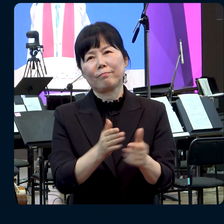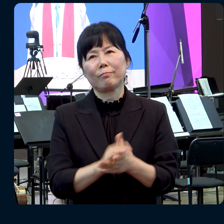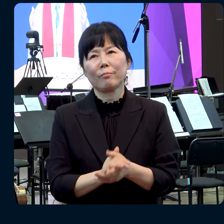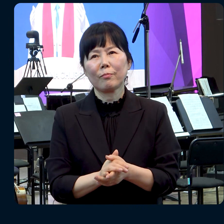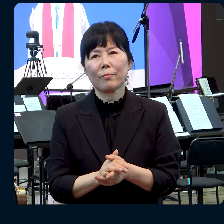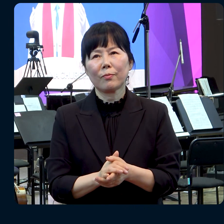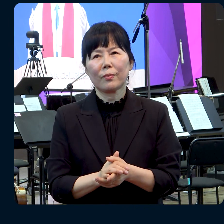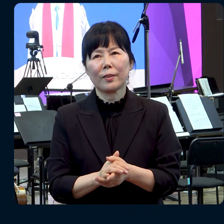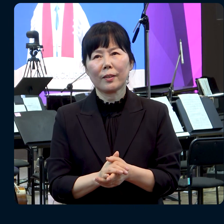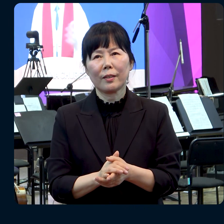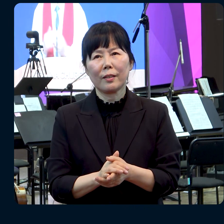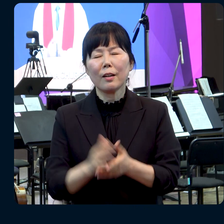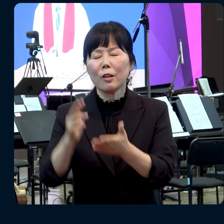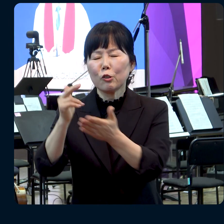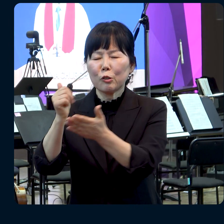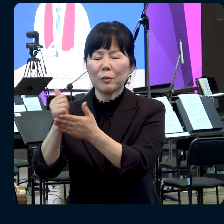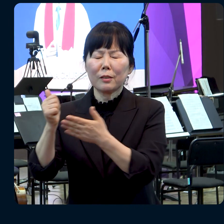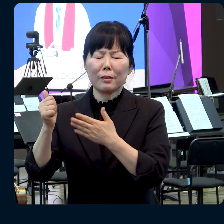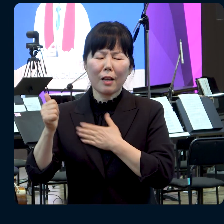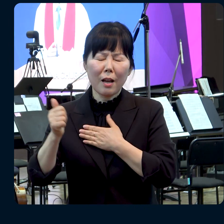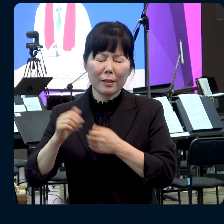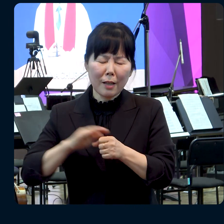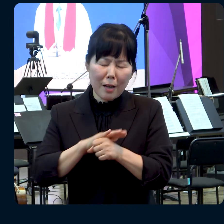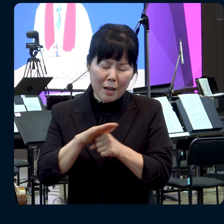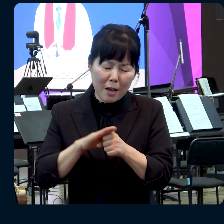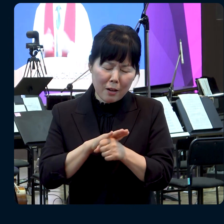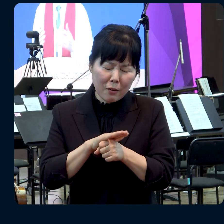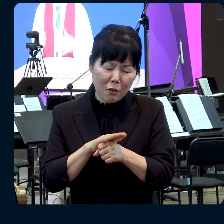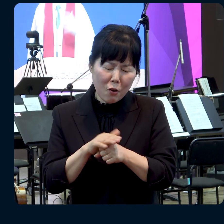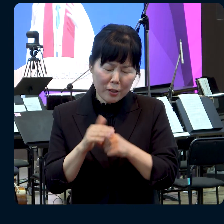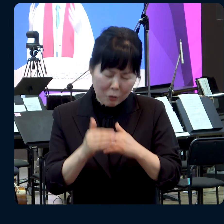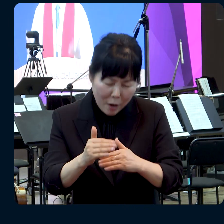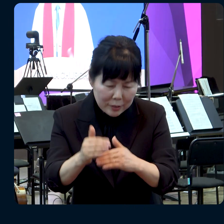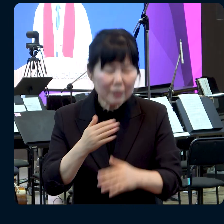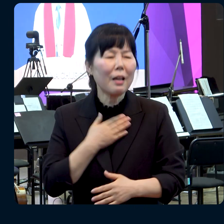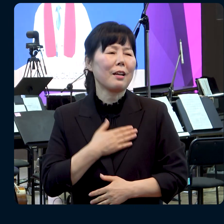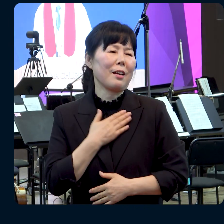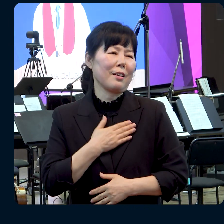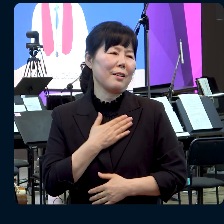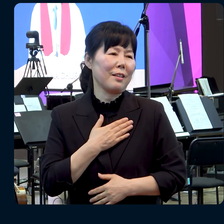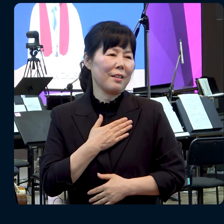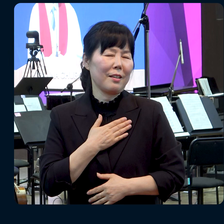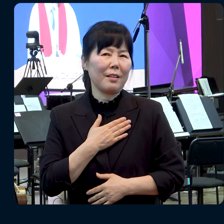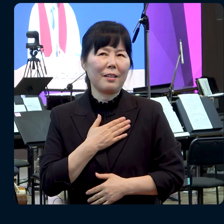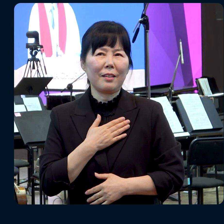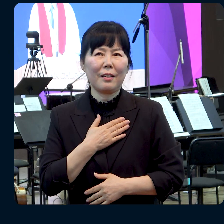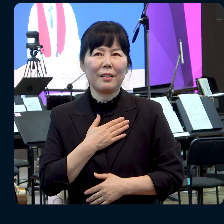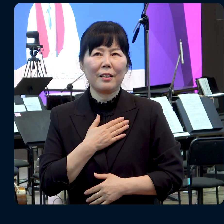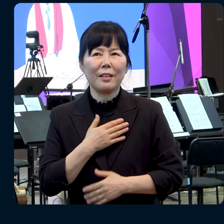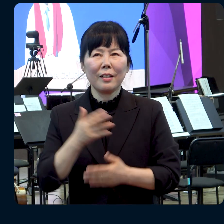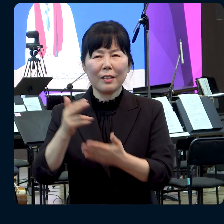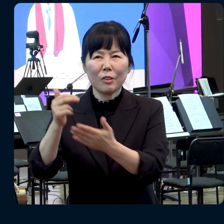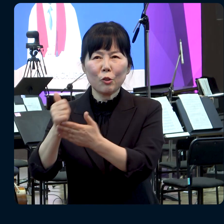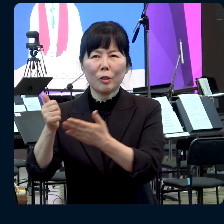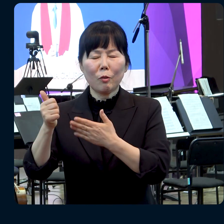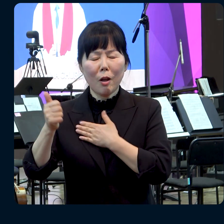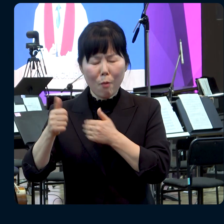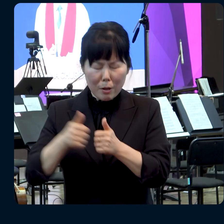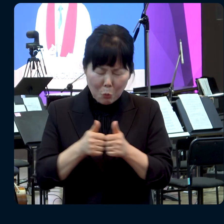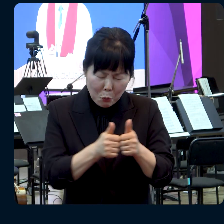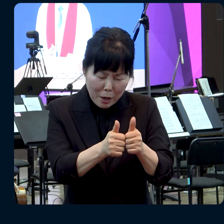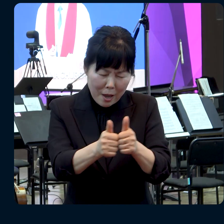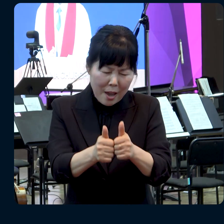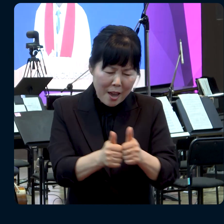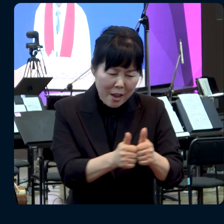그동안 어떻게 주님이 나를 사랑하셨는지, 주님의 사랑이 나에게 어떤 것이었는지, 주가 나와 동행을